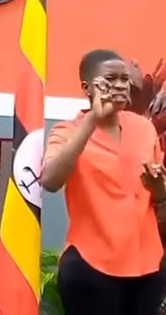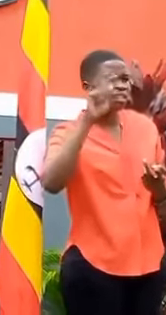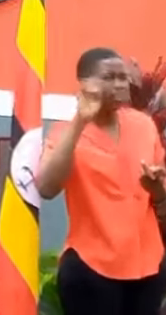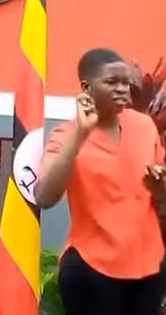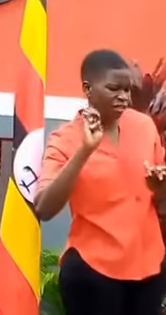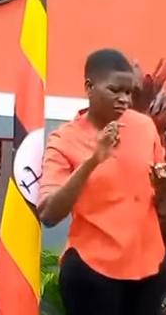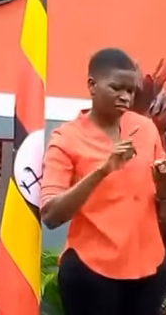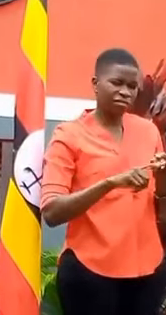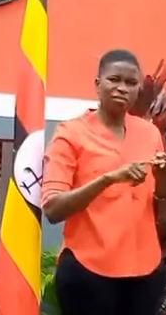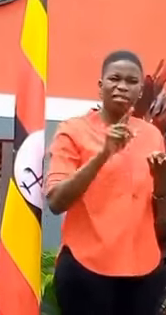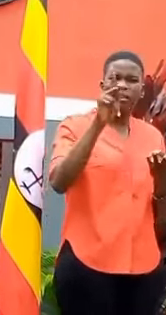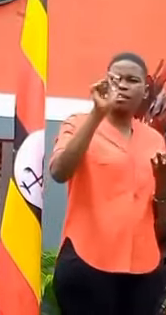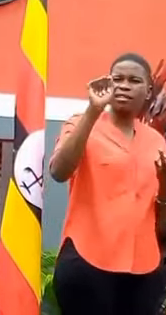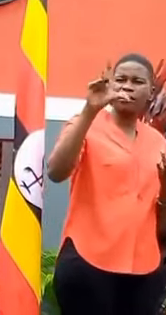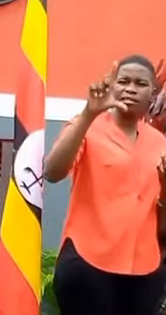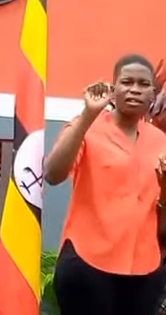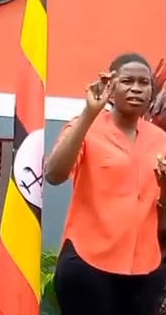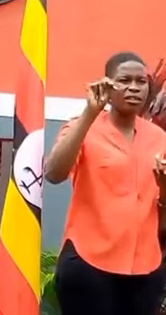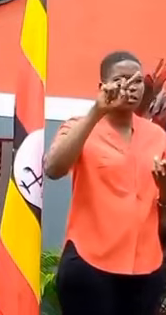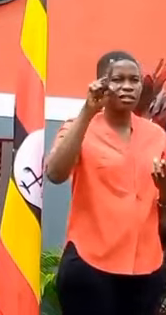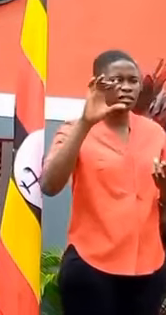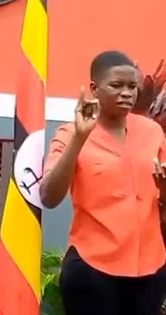ba Kalanzi